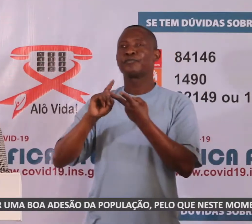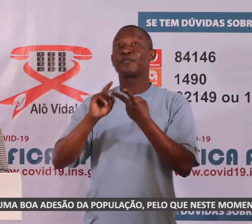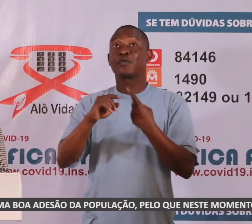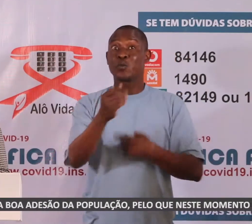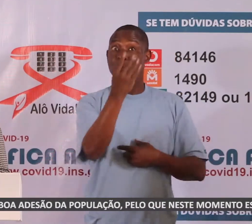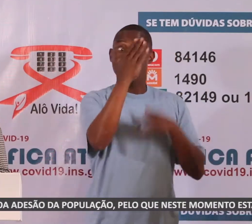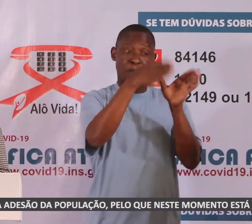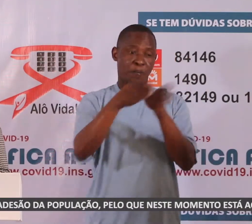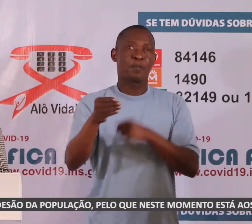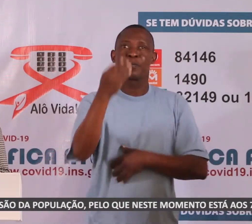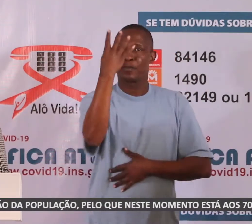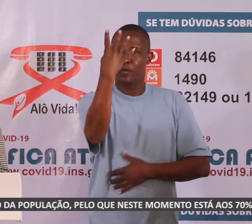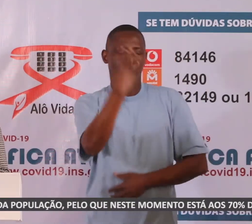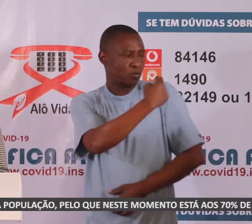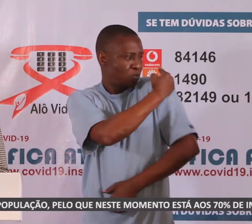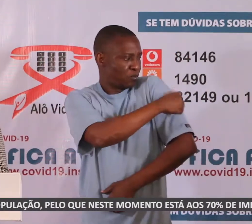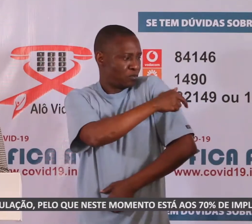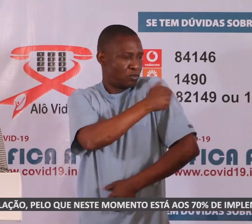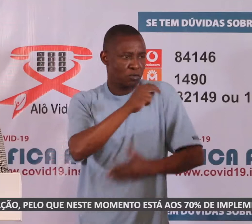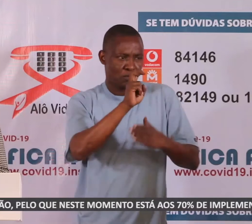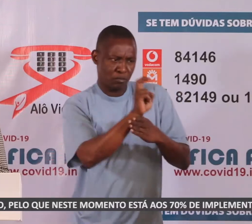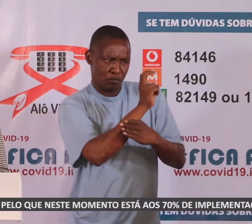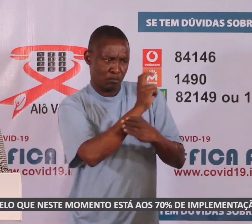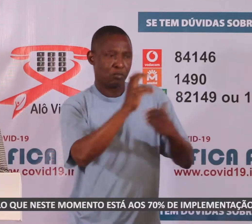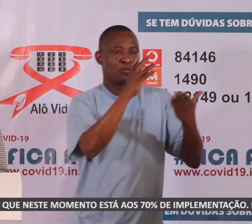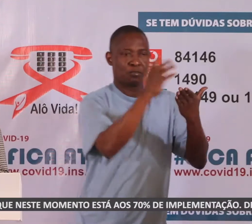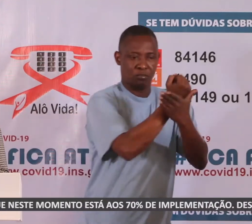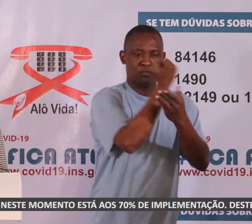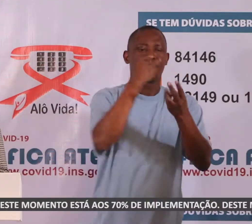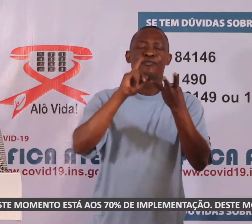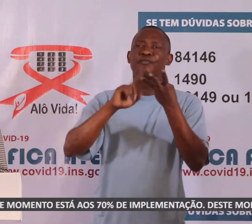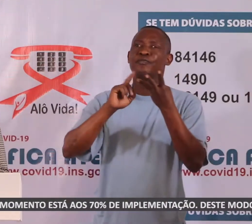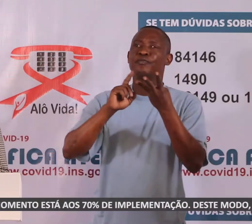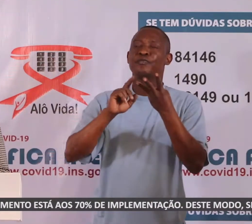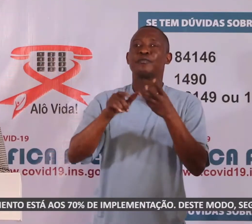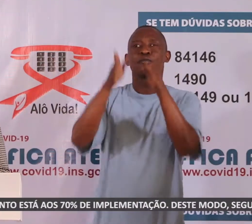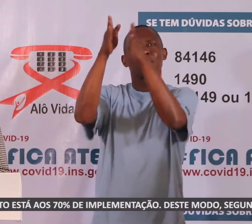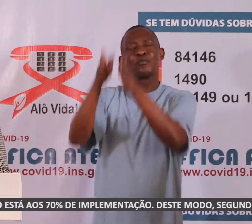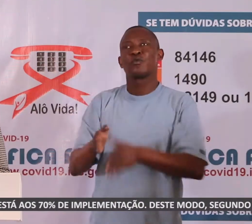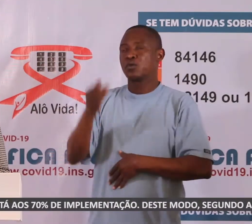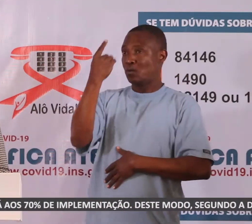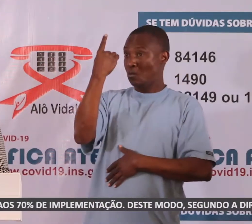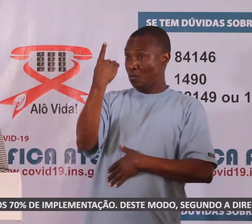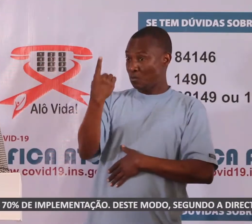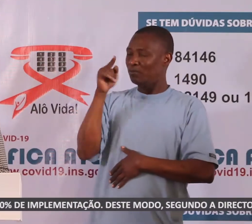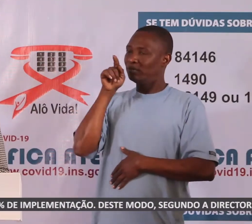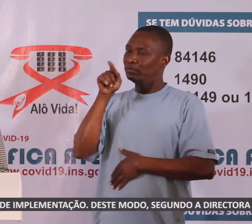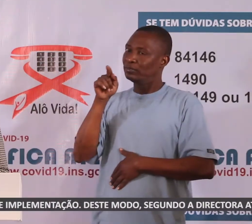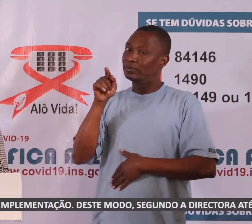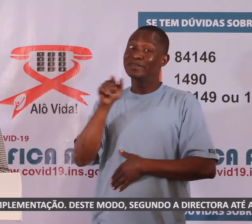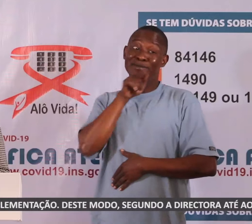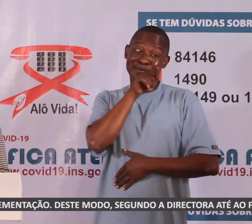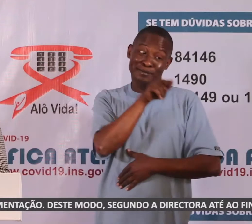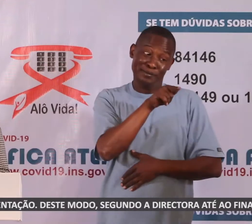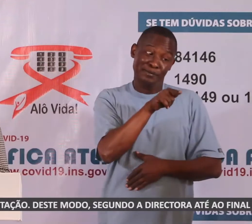unidades sanitárias e foi um controle de uma outra pessoa infectada, um controle